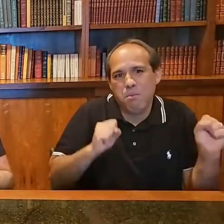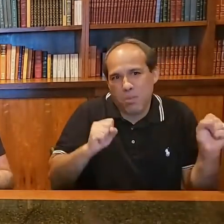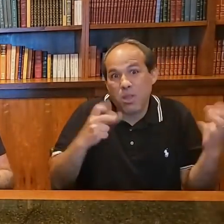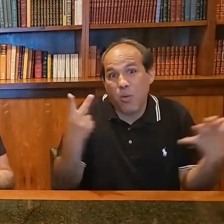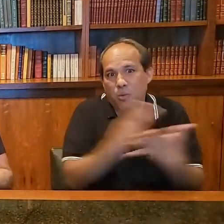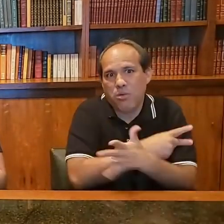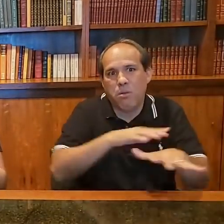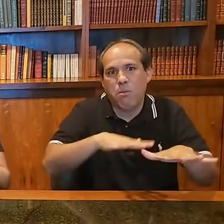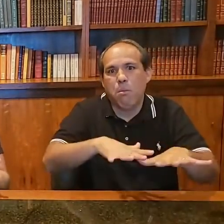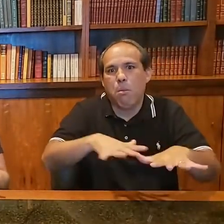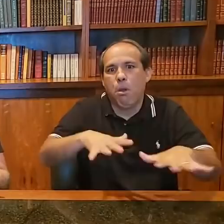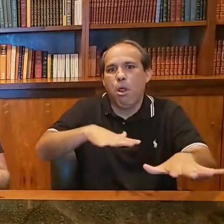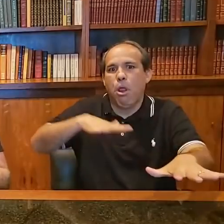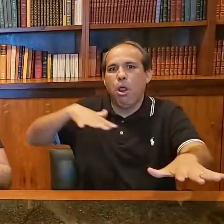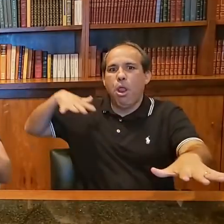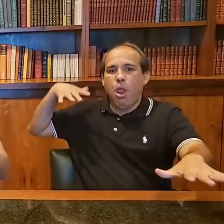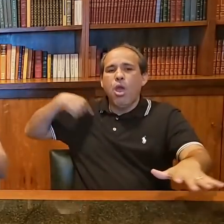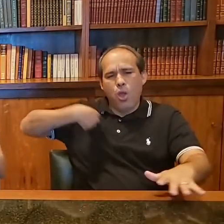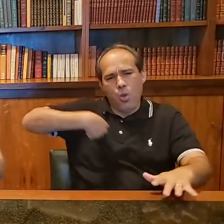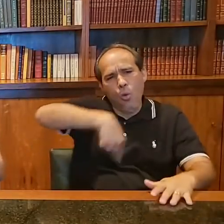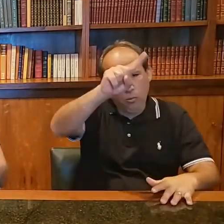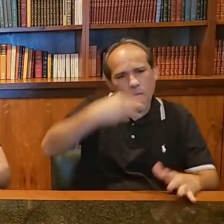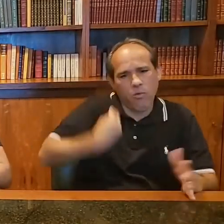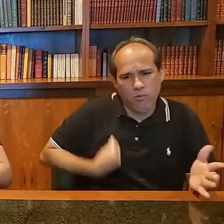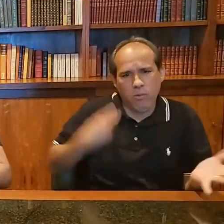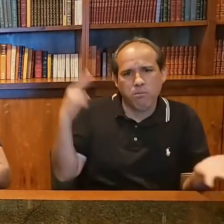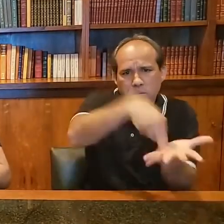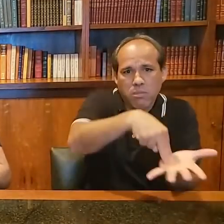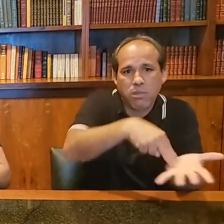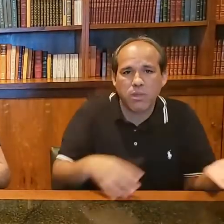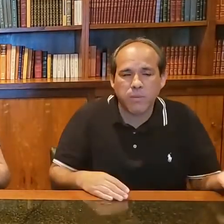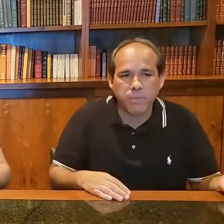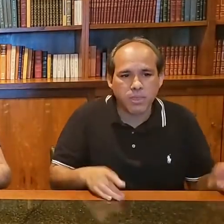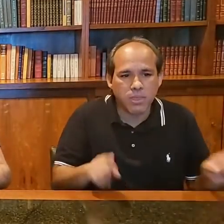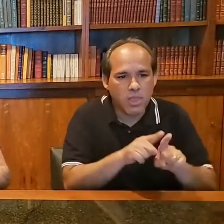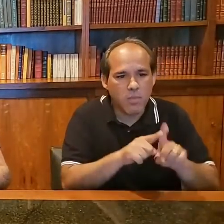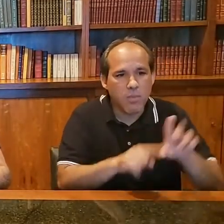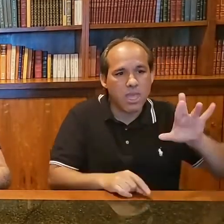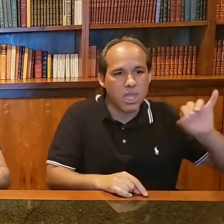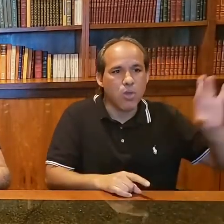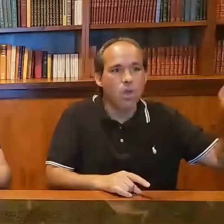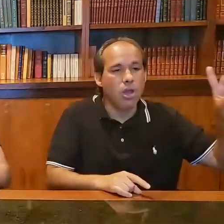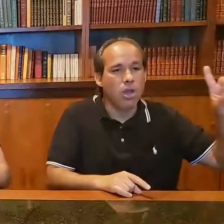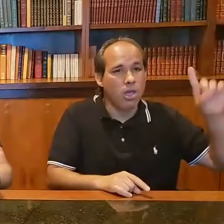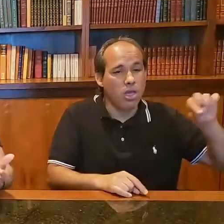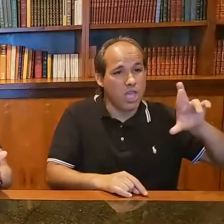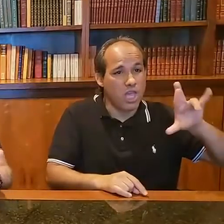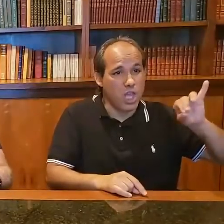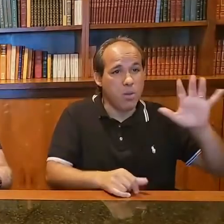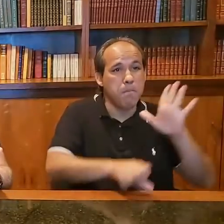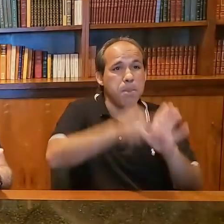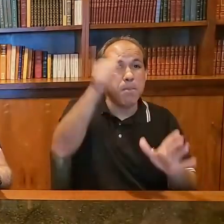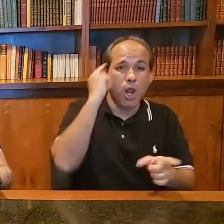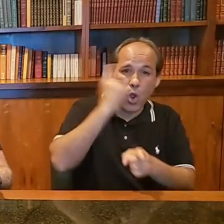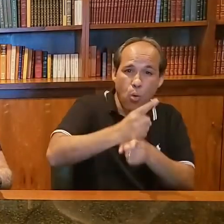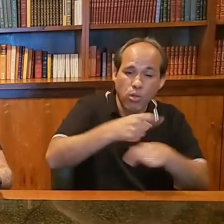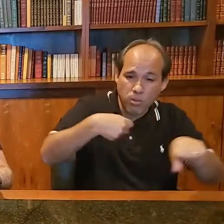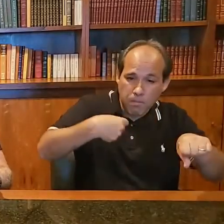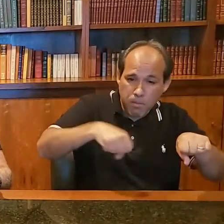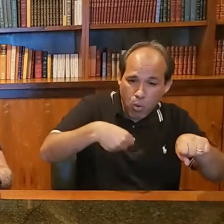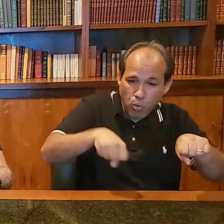acontecer. Então eu pretendo comparecer. E o do Rio de Janeiro, o movimento foi dos primeiro encontro de